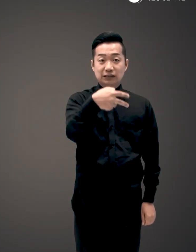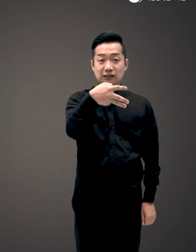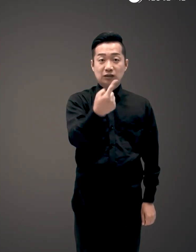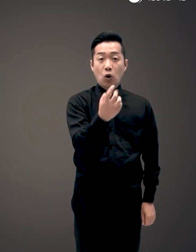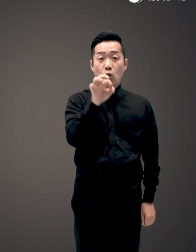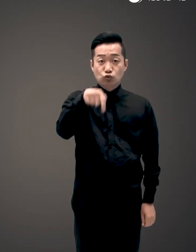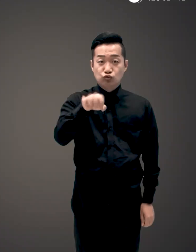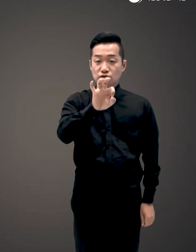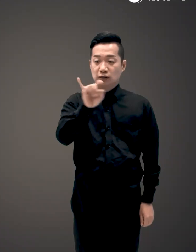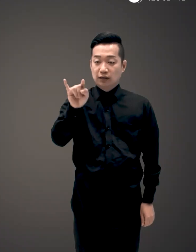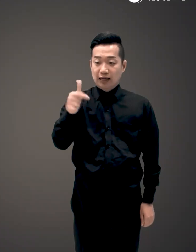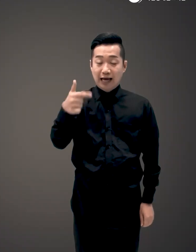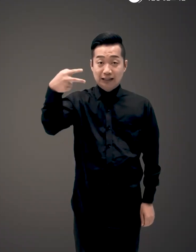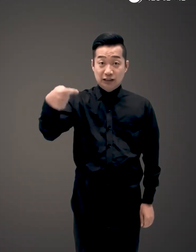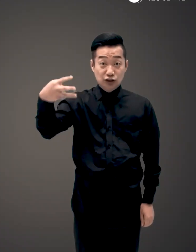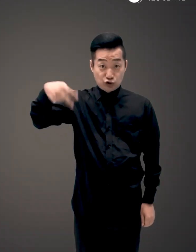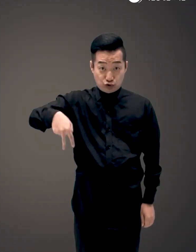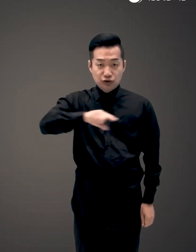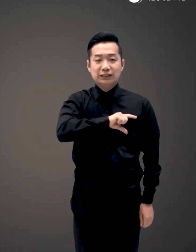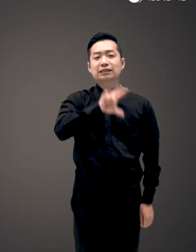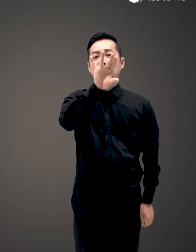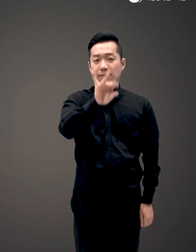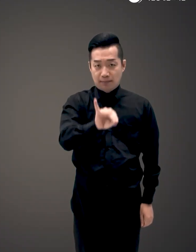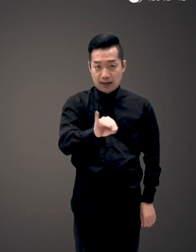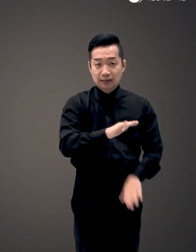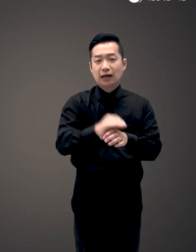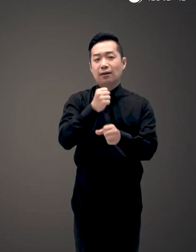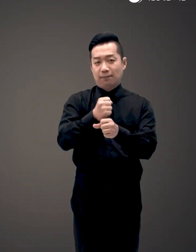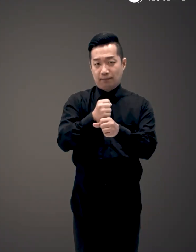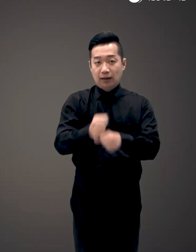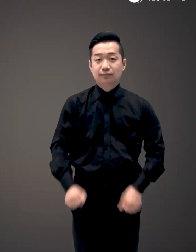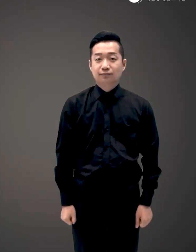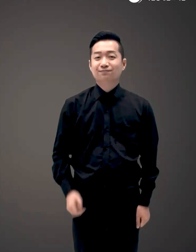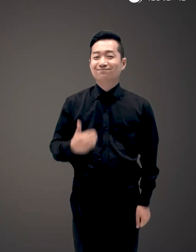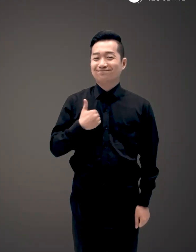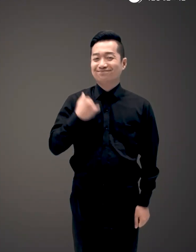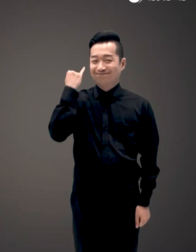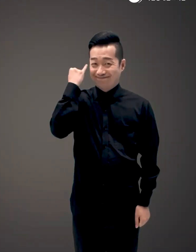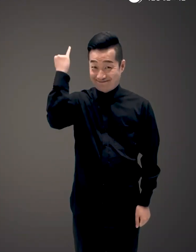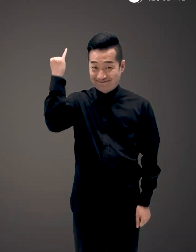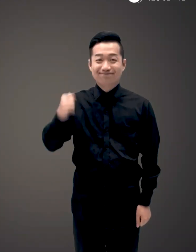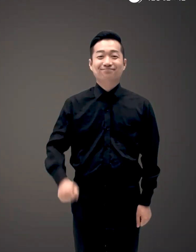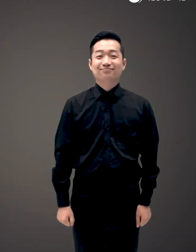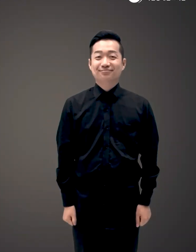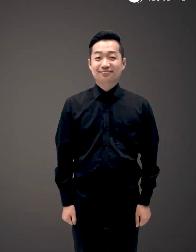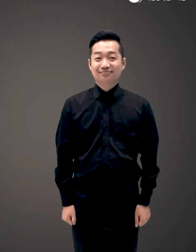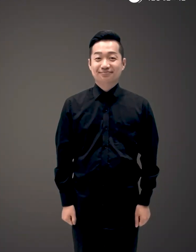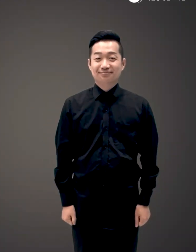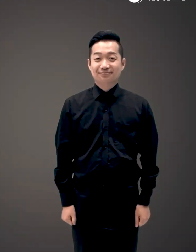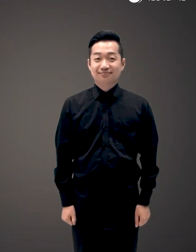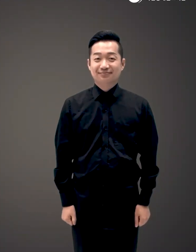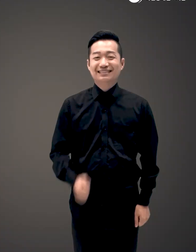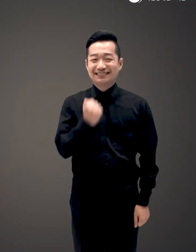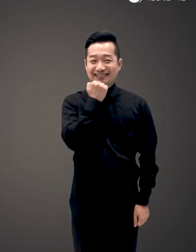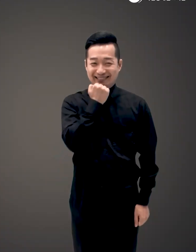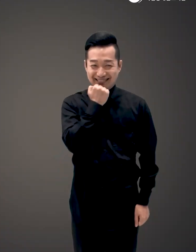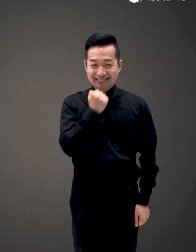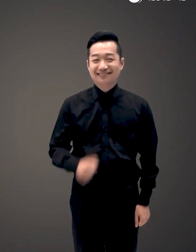앤드류. 그 이름이랑도 되게 잘 어울리는 이름을 잘 지은 것 같아요. 사실 제 아이디어였습니다.